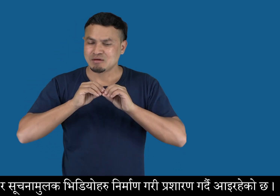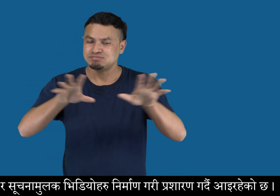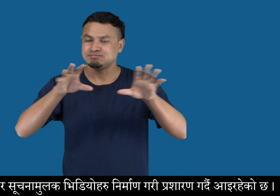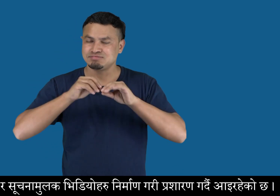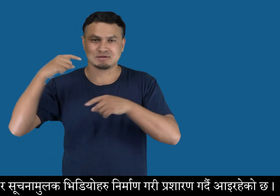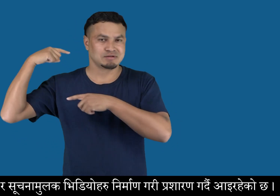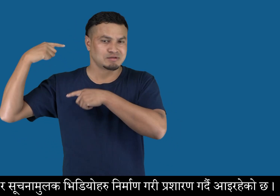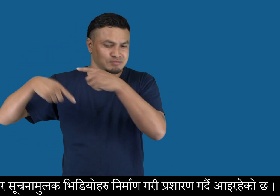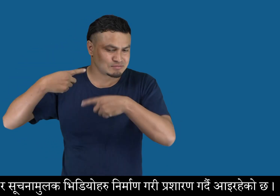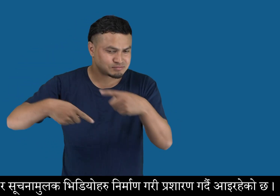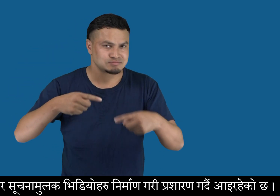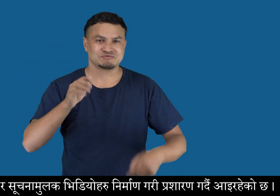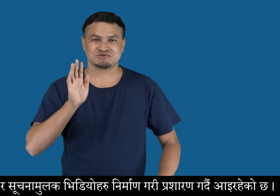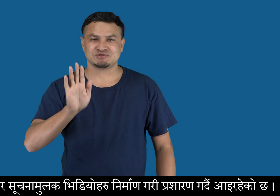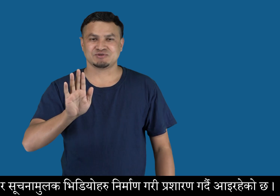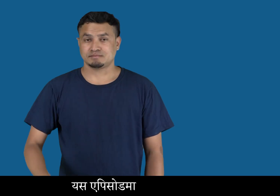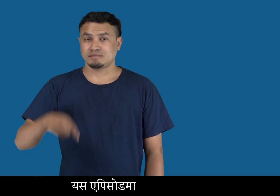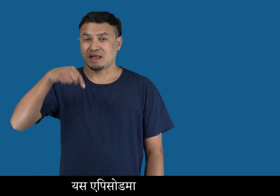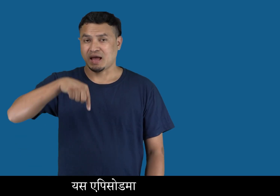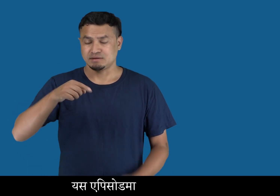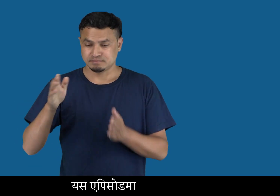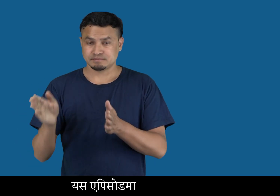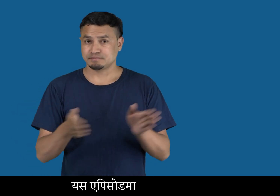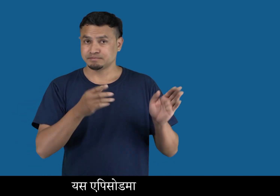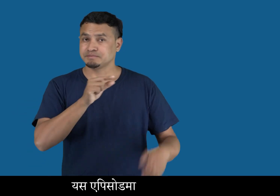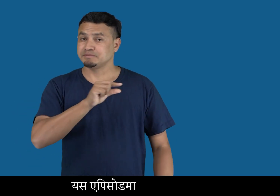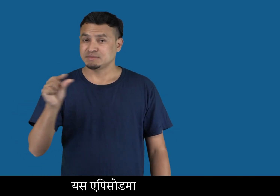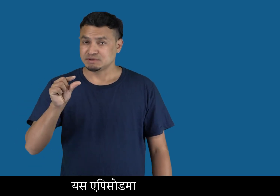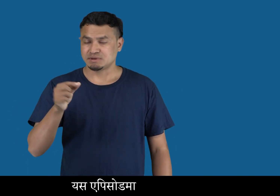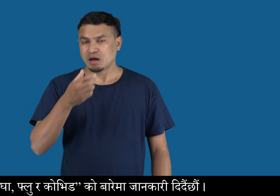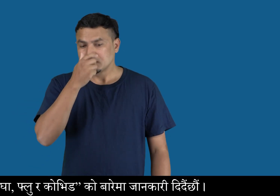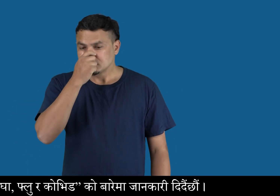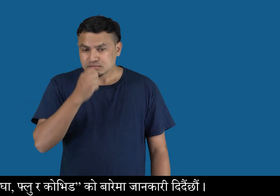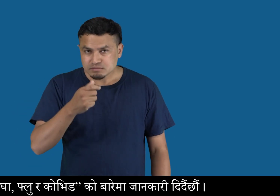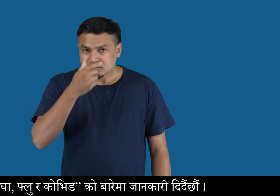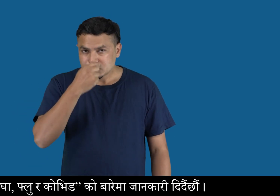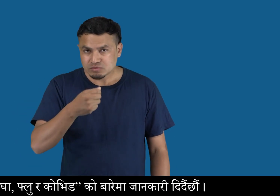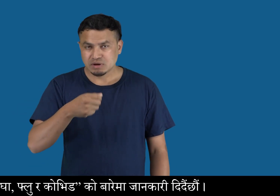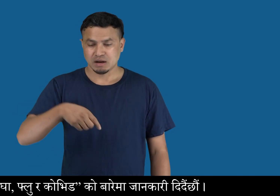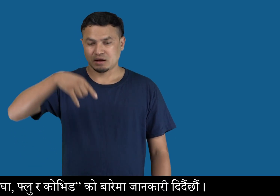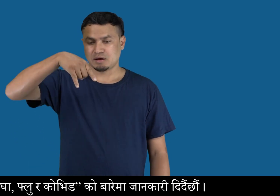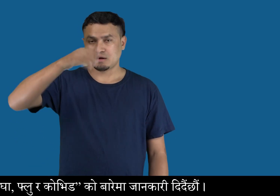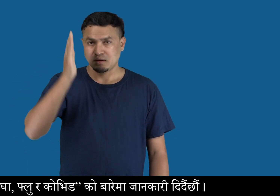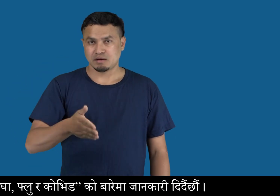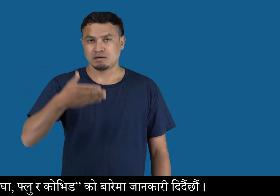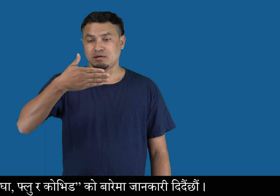र सूचनामूलक भिडियोहरू निर्माण गरी प्रसारण गर्दै आइरहेको छ। यस एपिसोडमा रुघा, फ्लू र कोभिडको